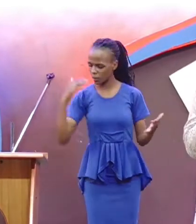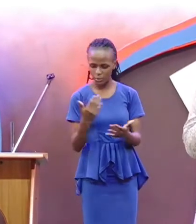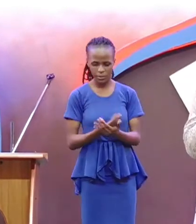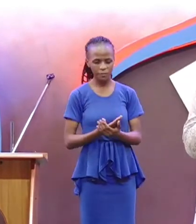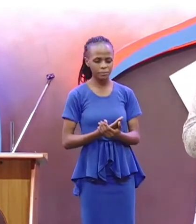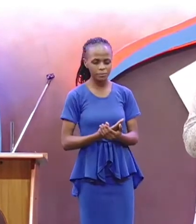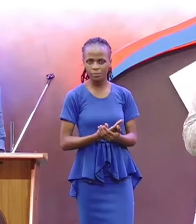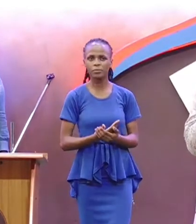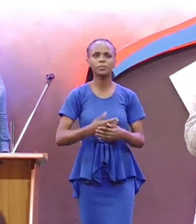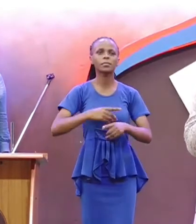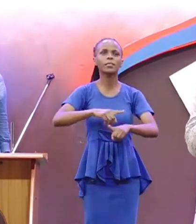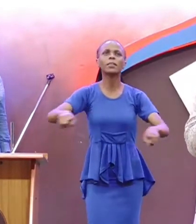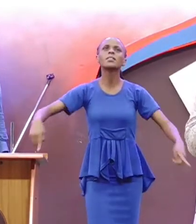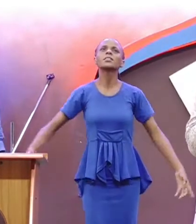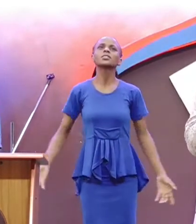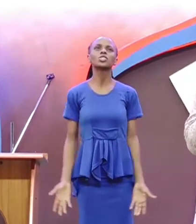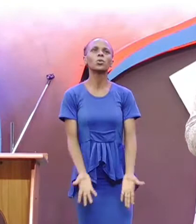okusinga byonna